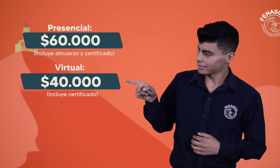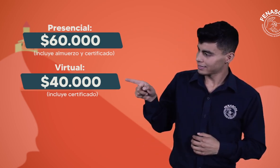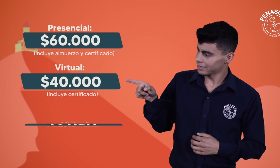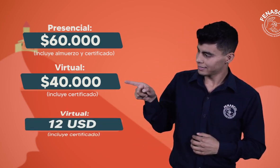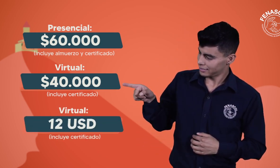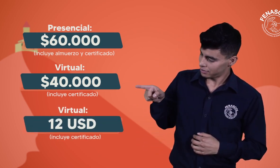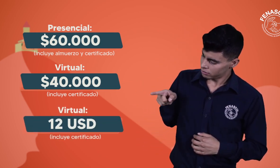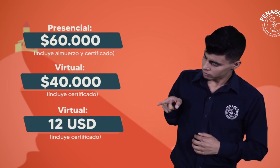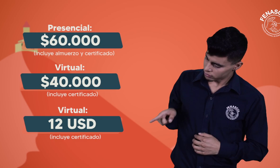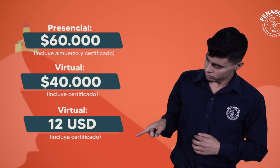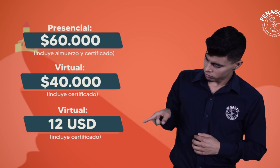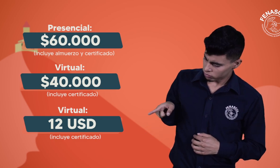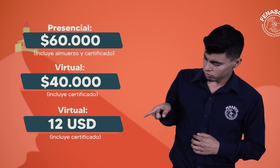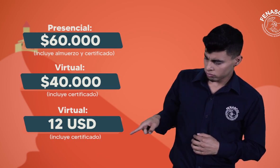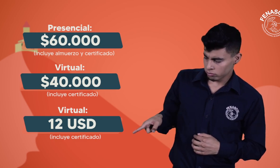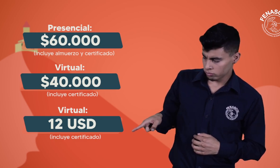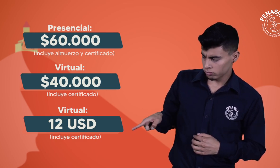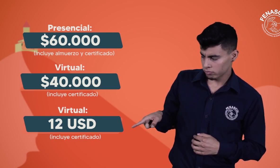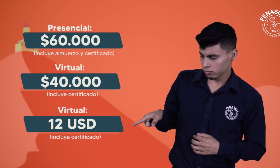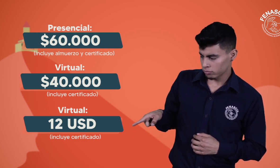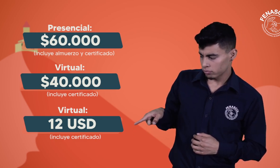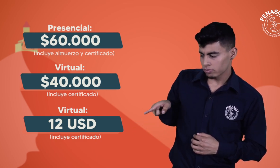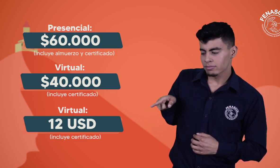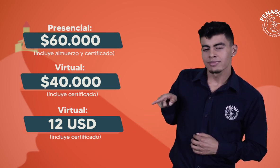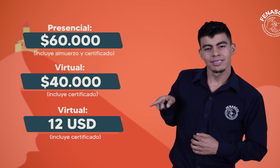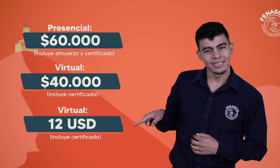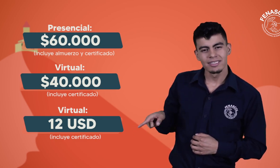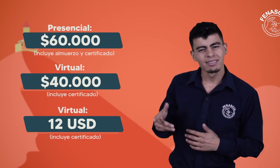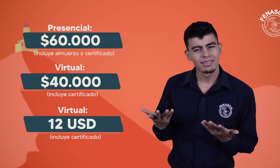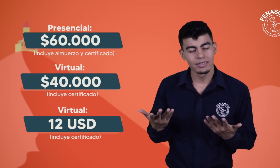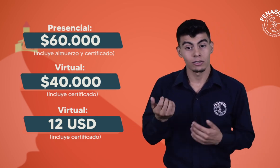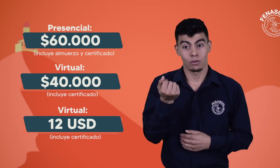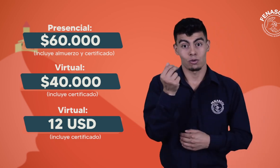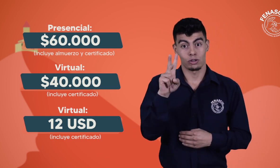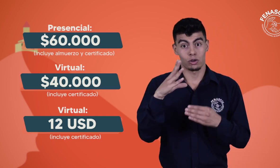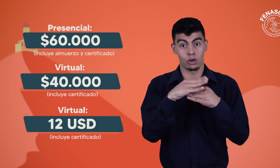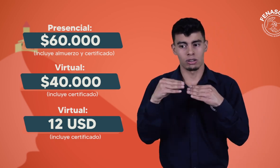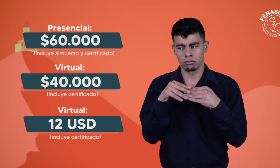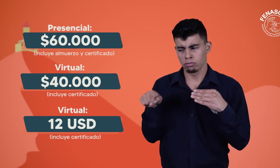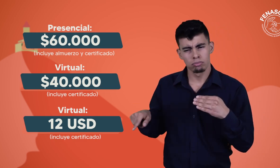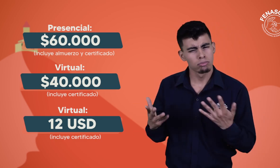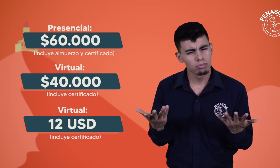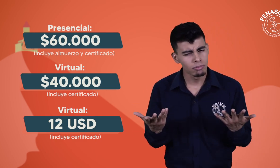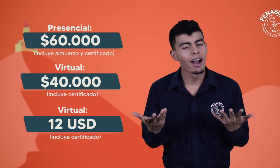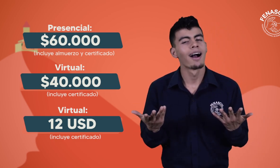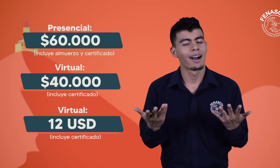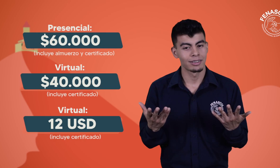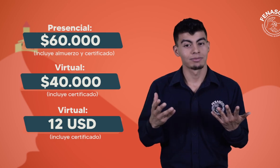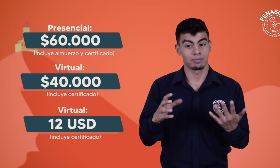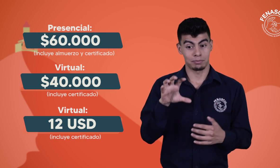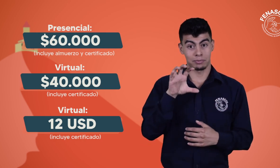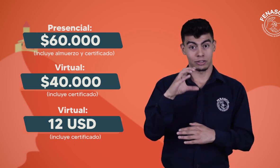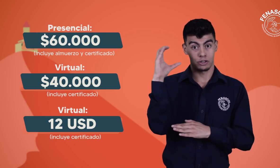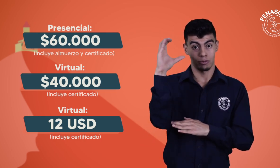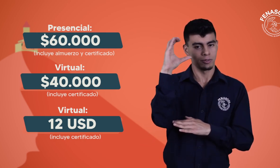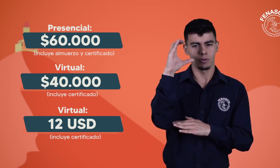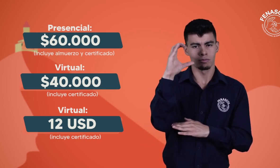certificado y este valor 12 dólares corresponde a la inscripción de personas que están en el extranjero